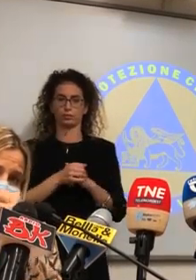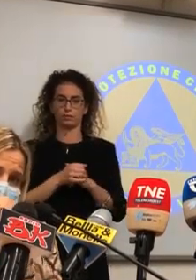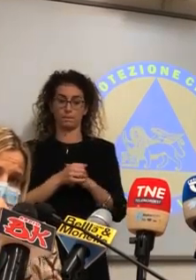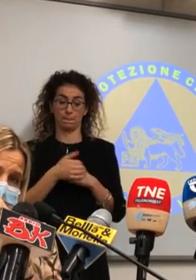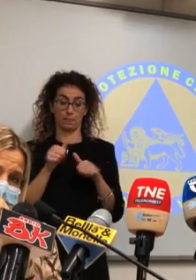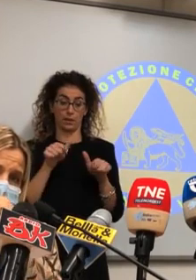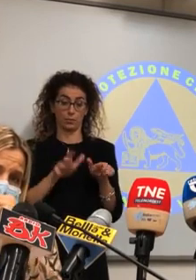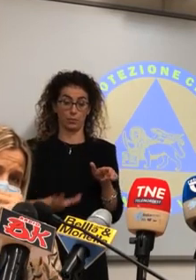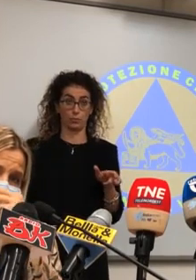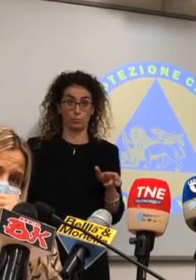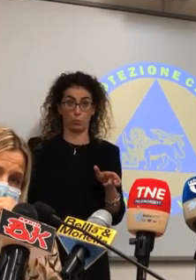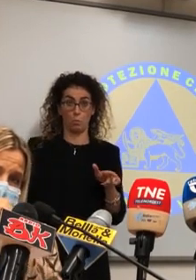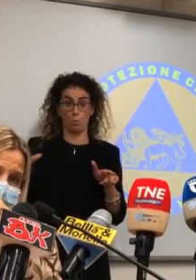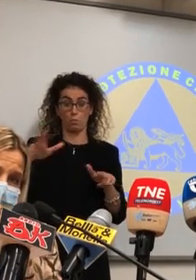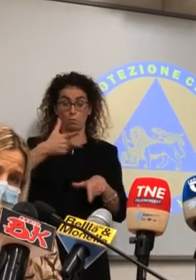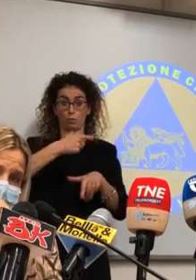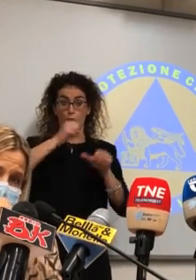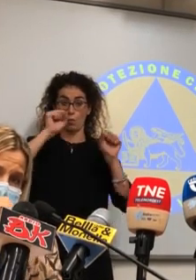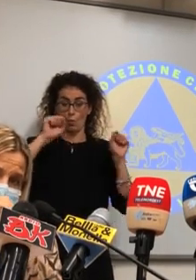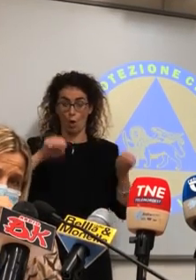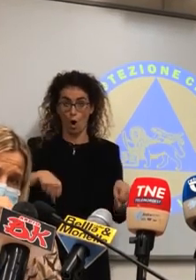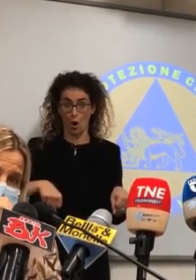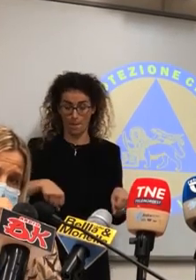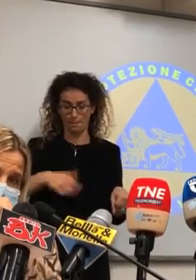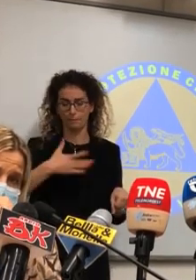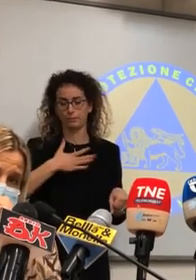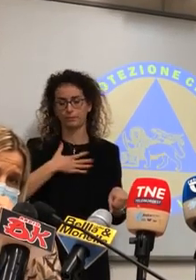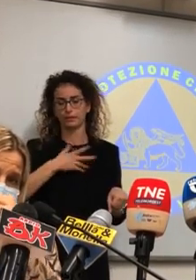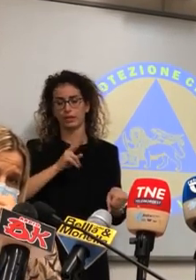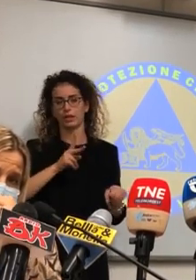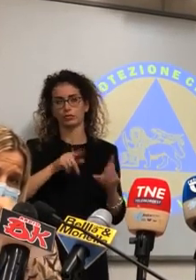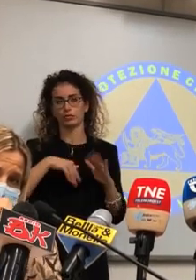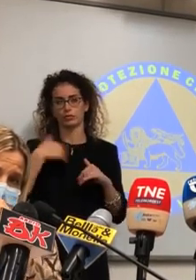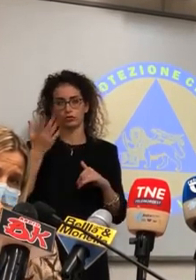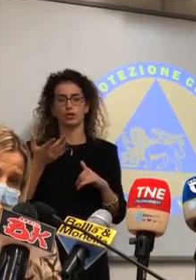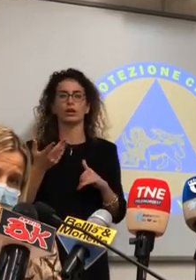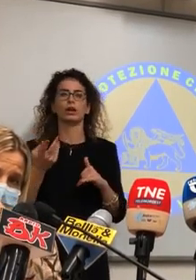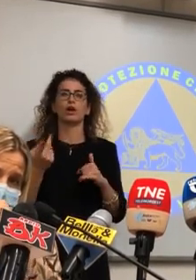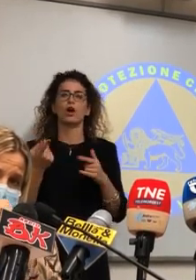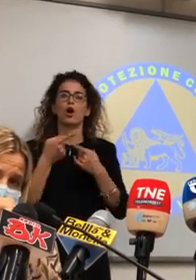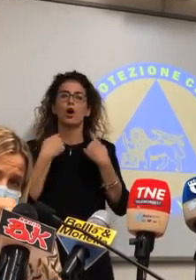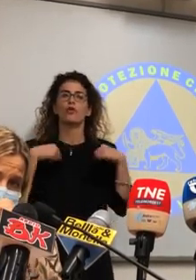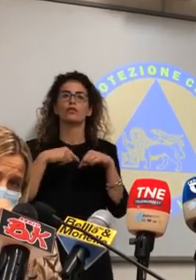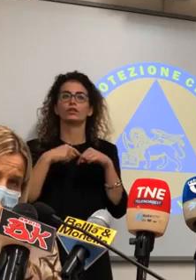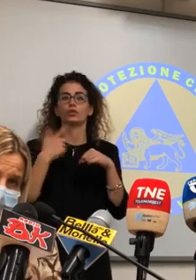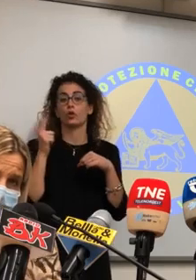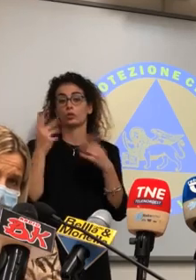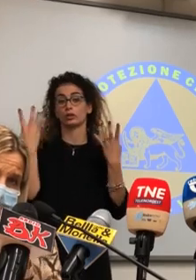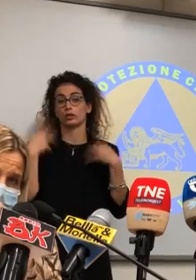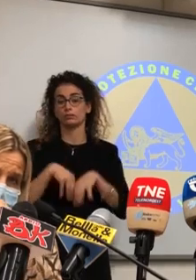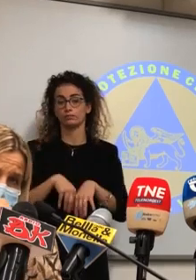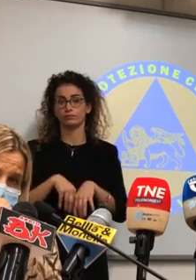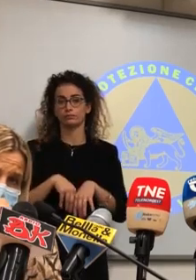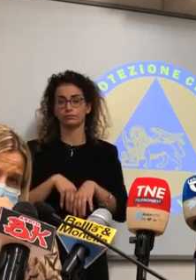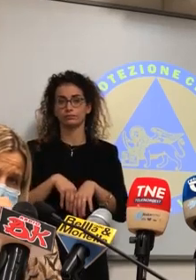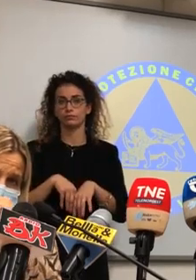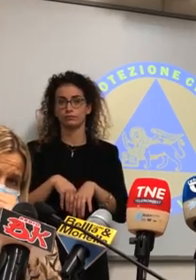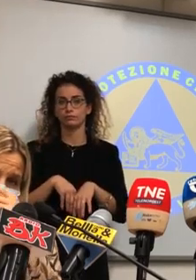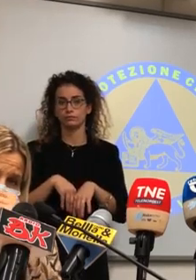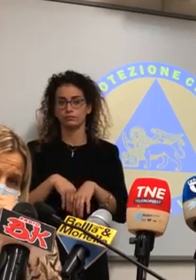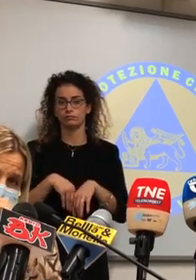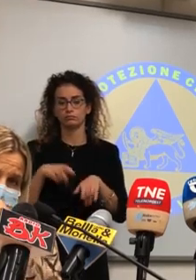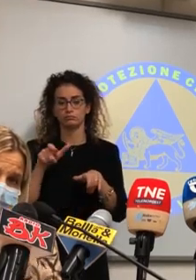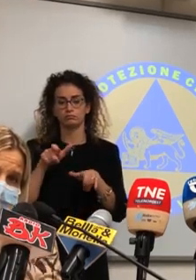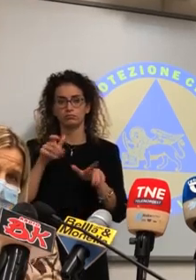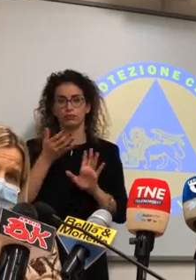Sulla popolazione vaccinabile, cioè chi ha più di 12 anni. Al convegno che avete organizzato lunedì, gli esperti